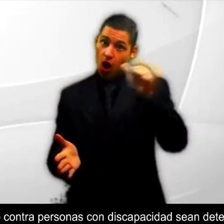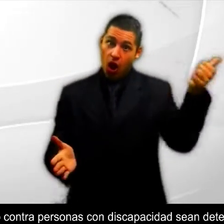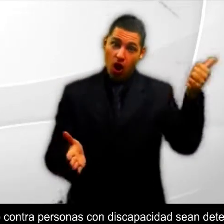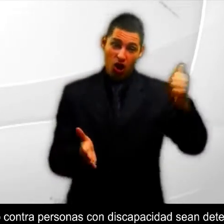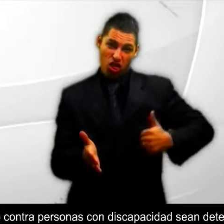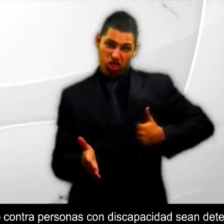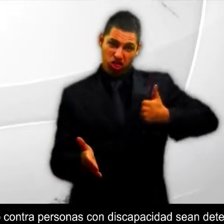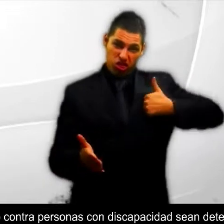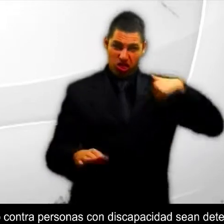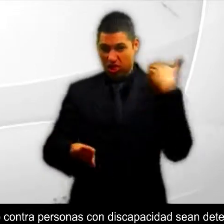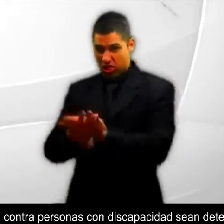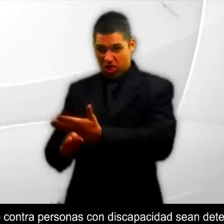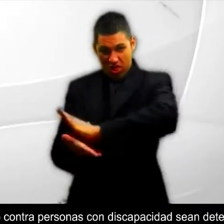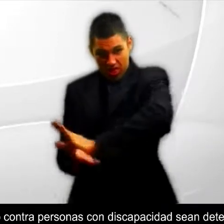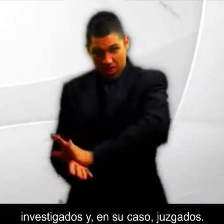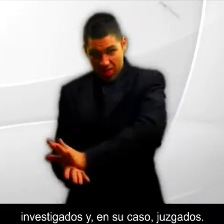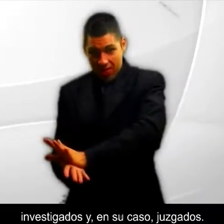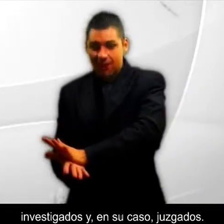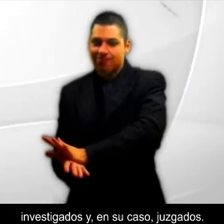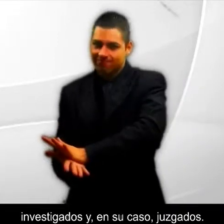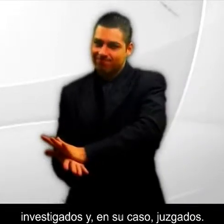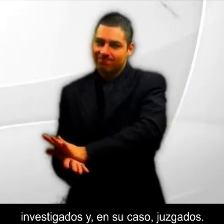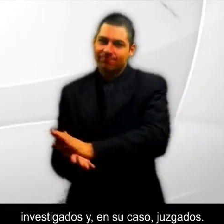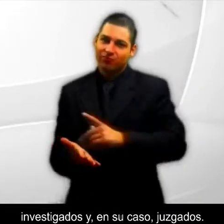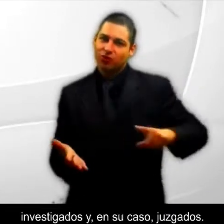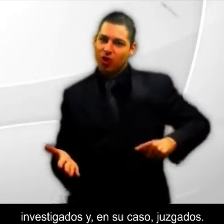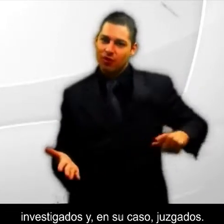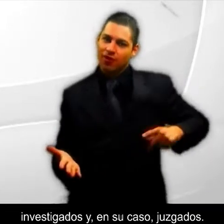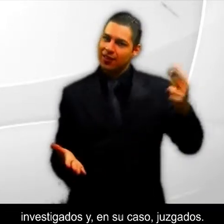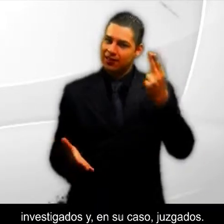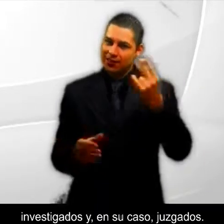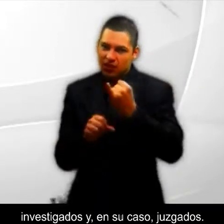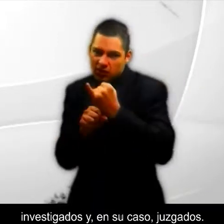discapacidad sean detectados, investigados y, en su caso, juzgados.